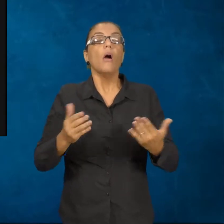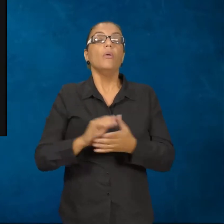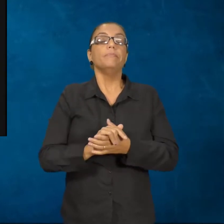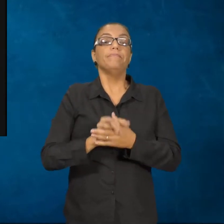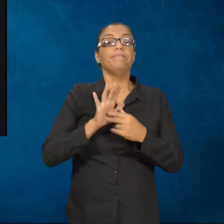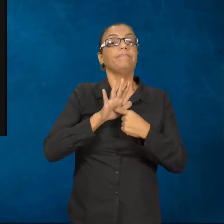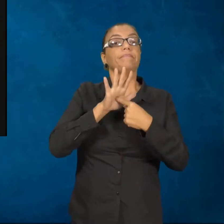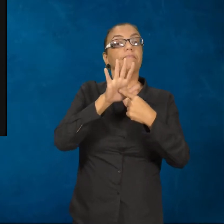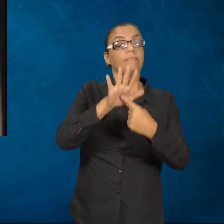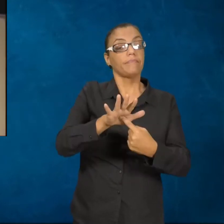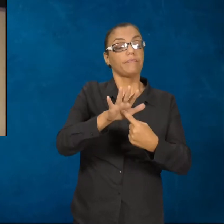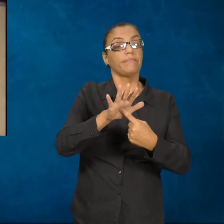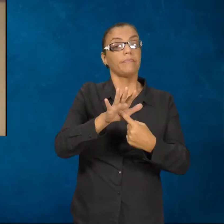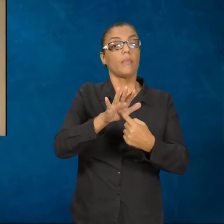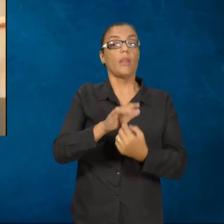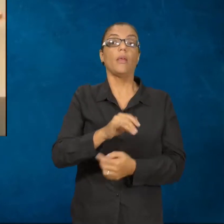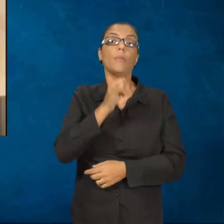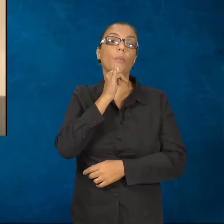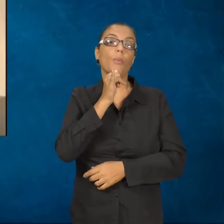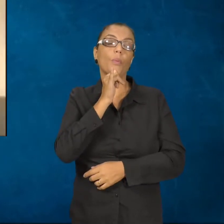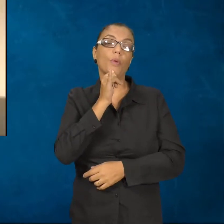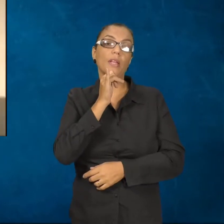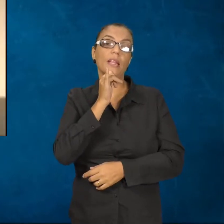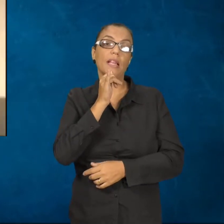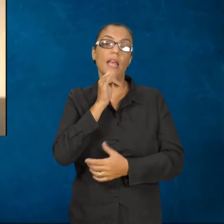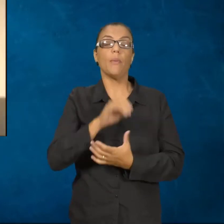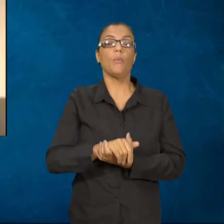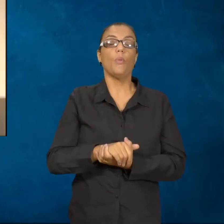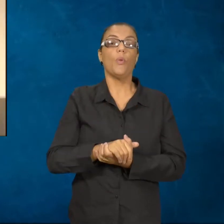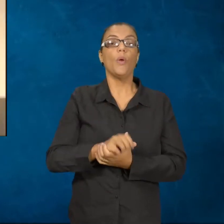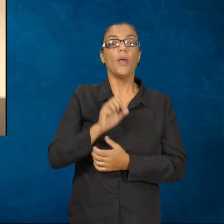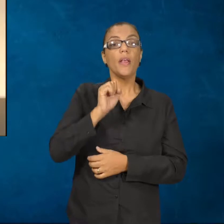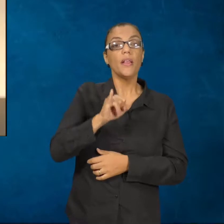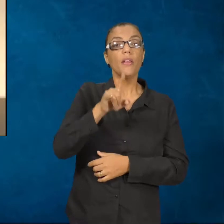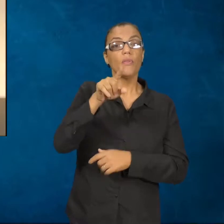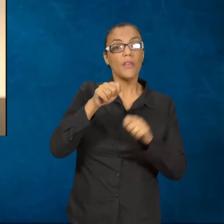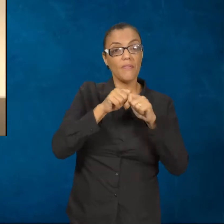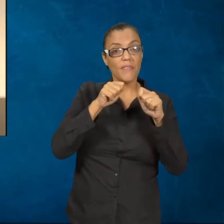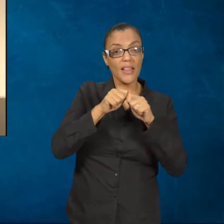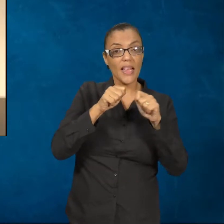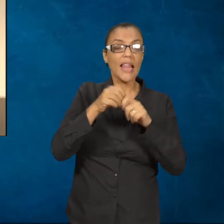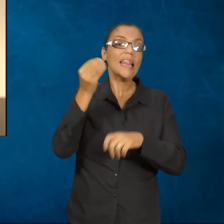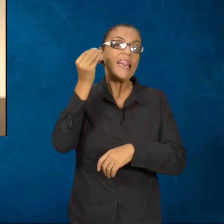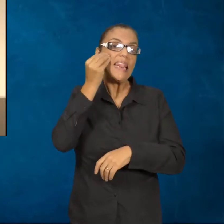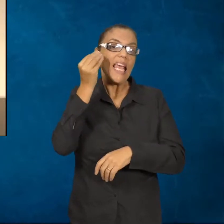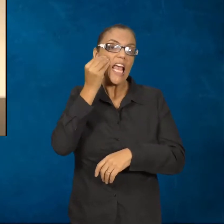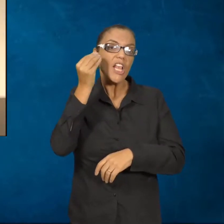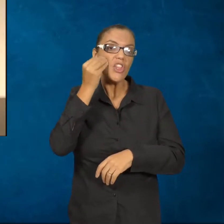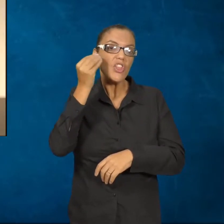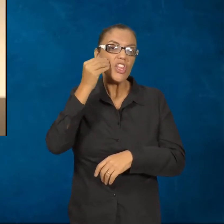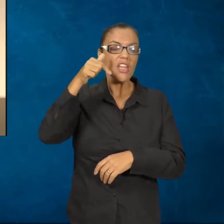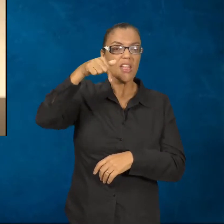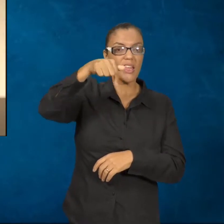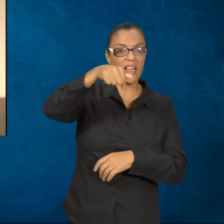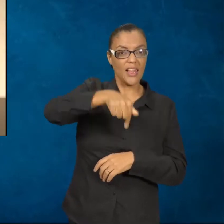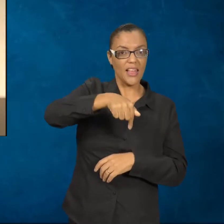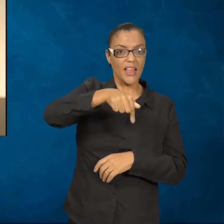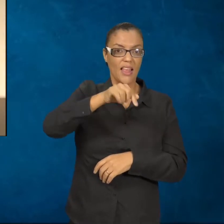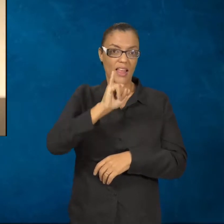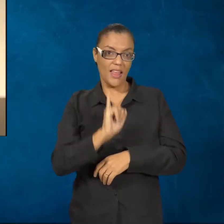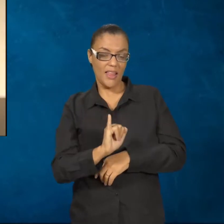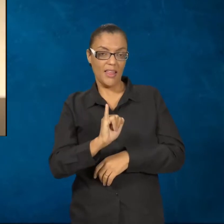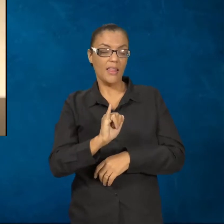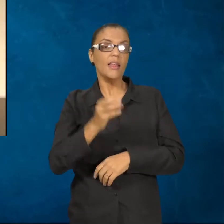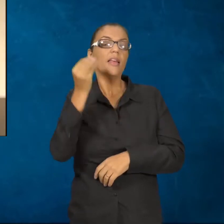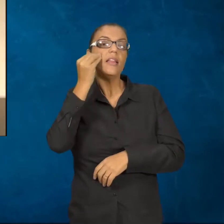vocês terem uma ideia, se você fizer um teste de QI